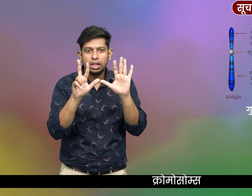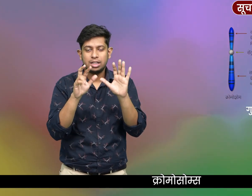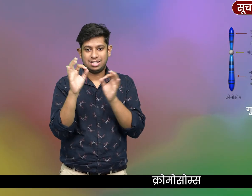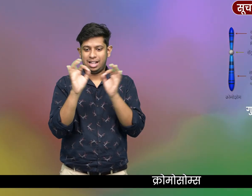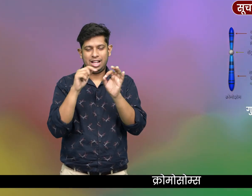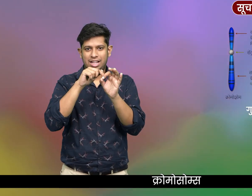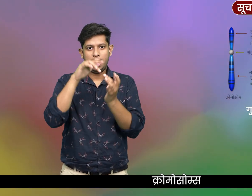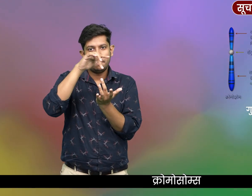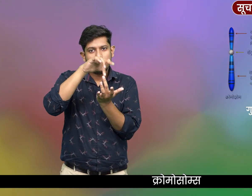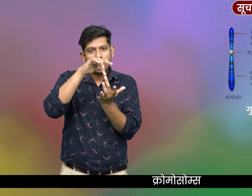क्रोमोझोम,